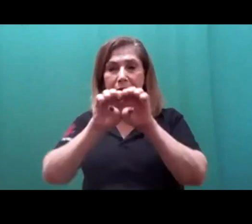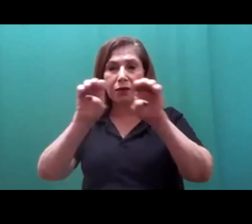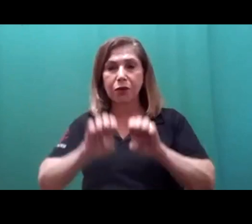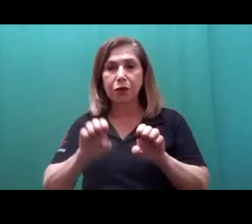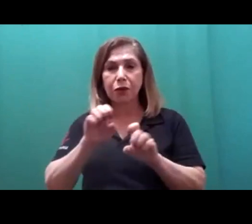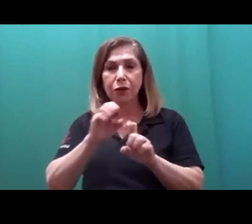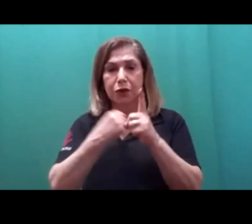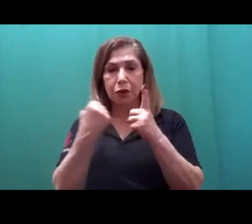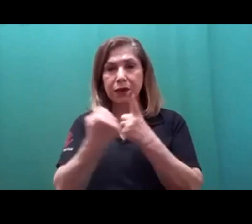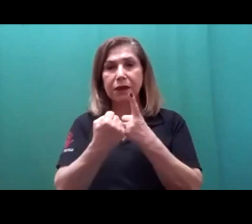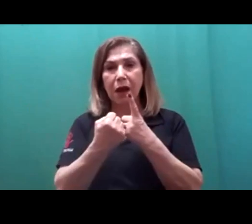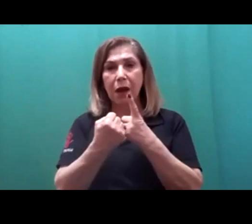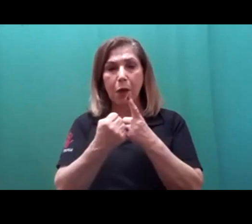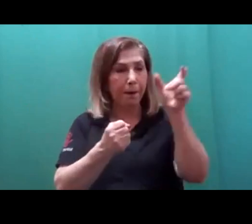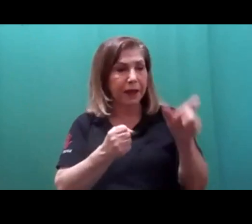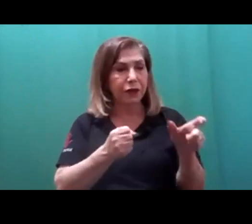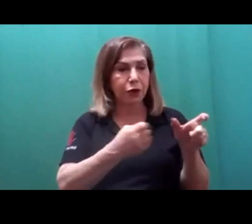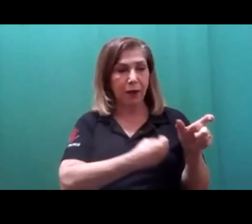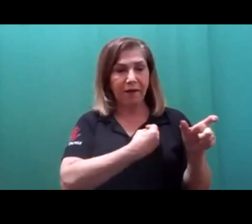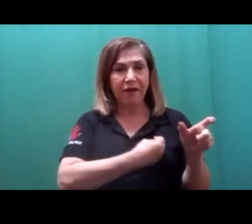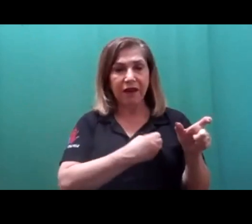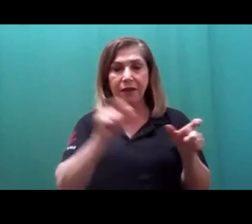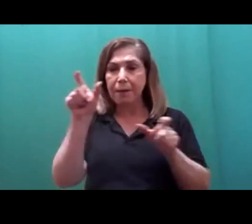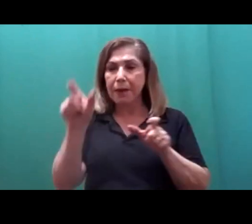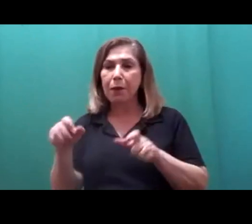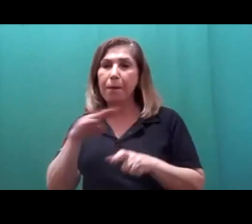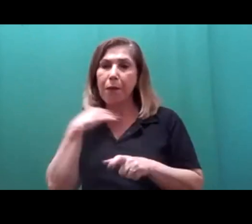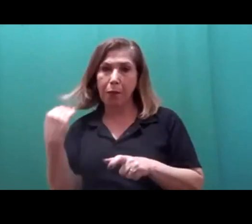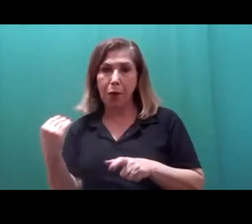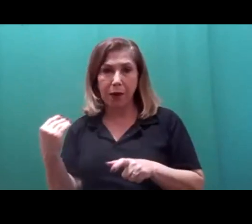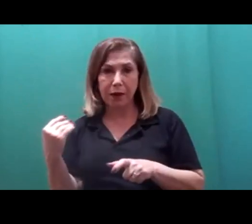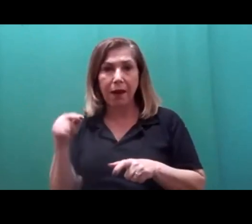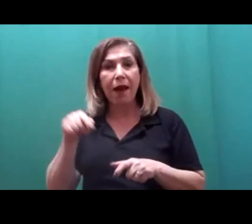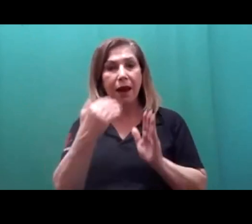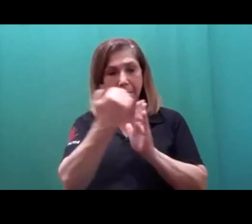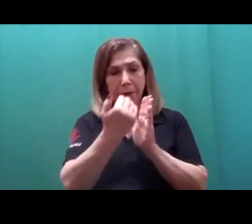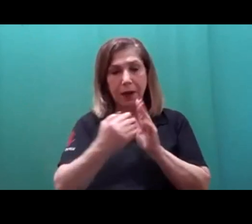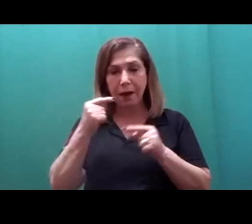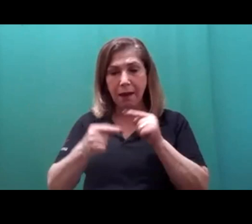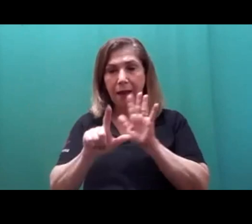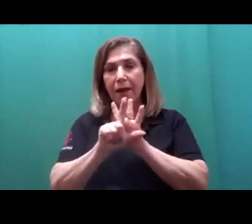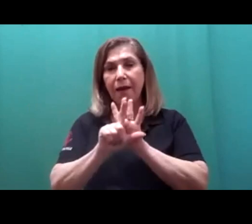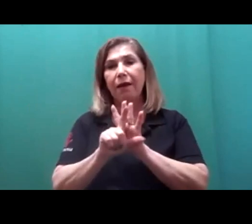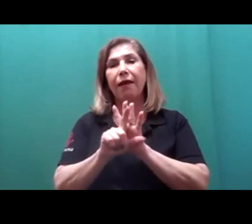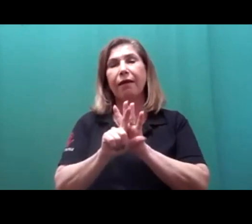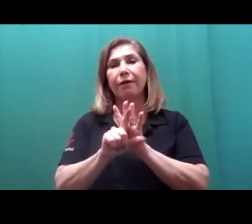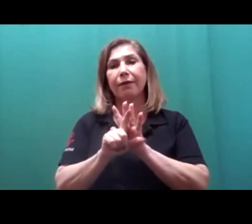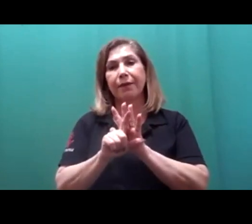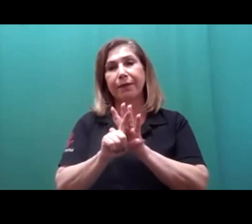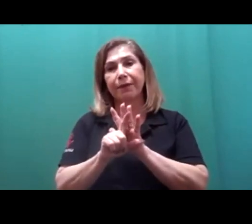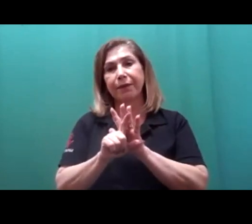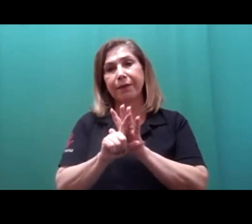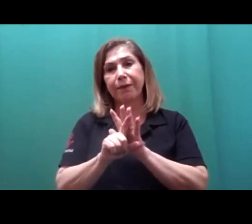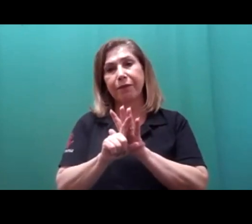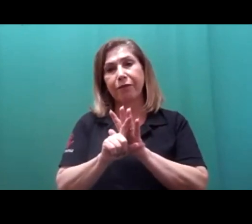vive e quem morre. E ela vai criar processos usando as leis, usando a política, usando